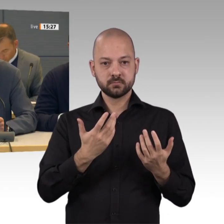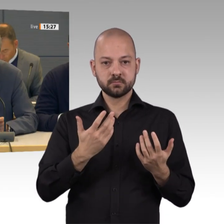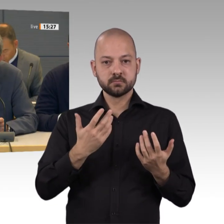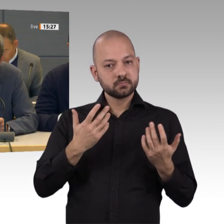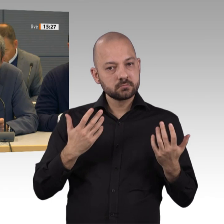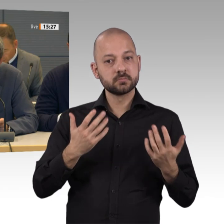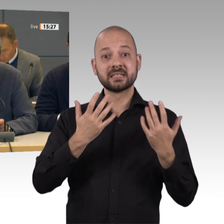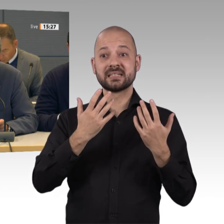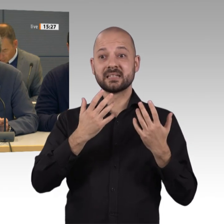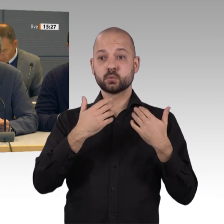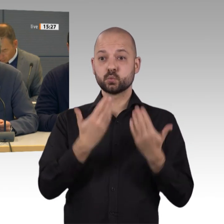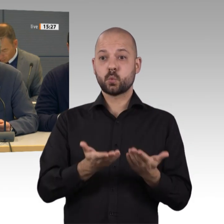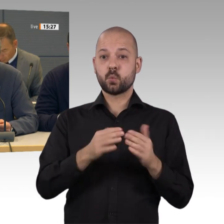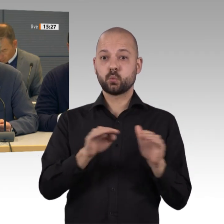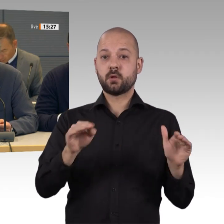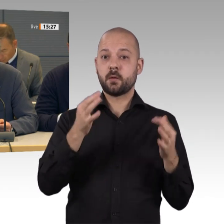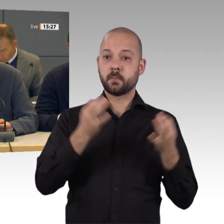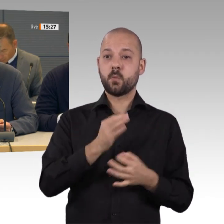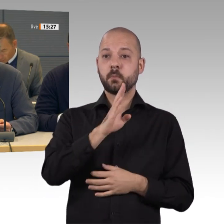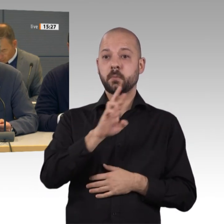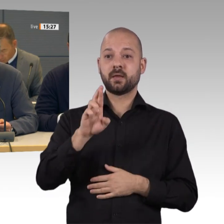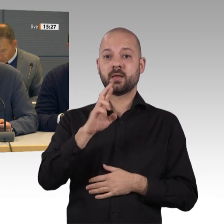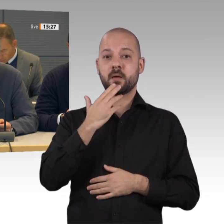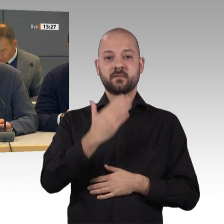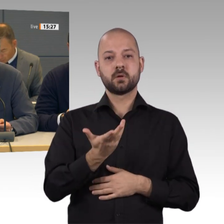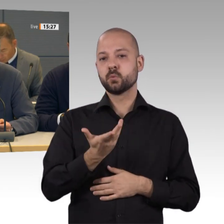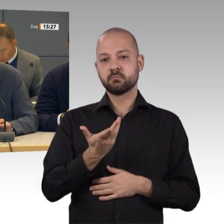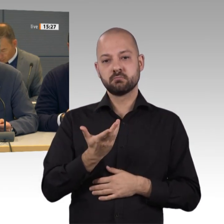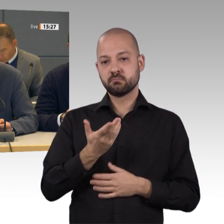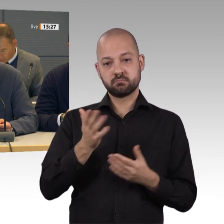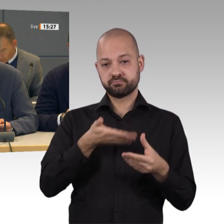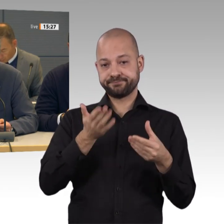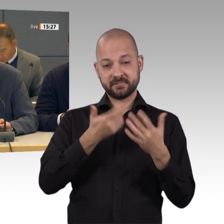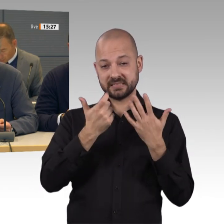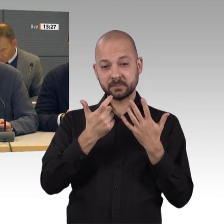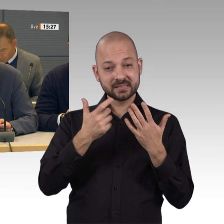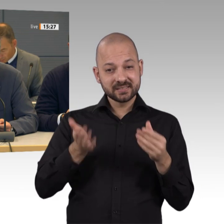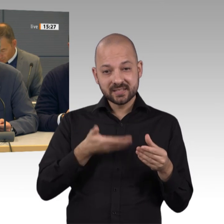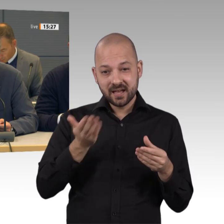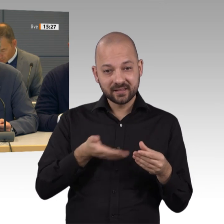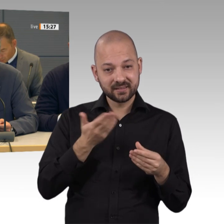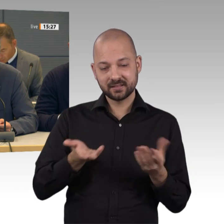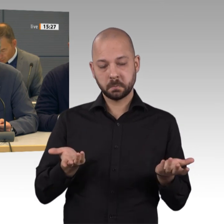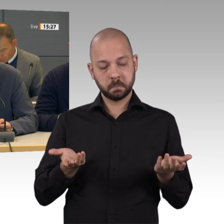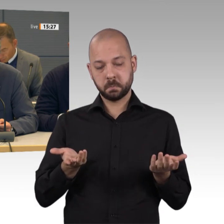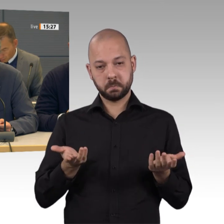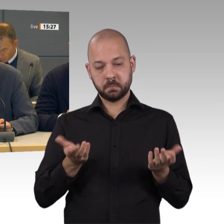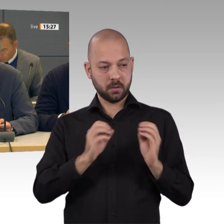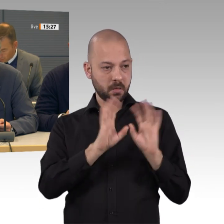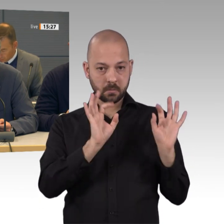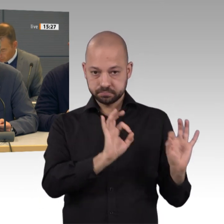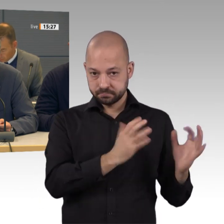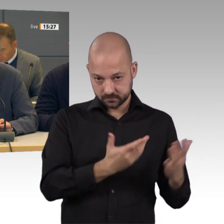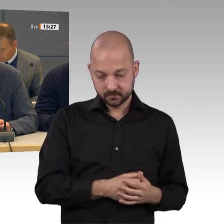Ich möchte nun den Bereich der Arbeitsassistenz ansprechen. Da geht meine Frage ebenfalls an die